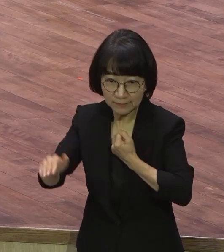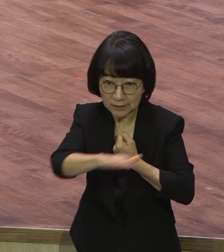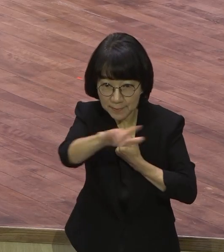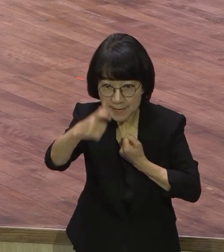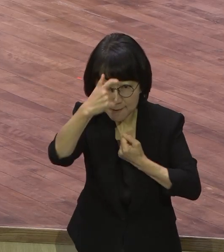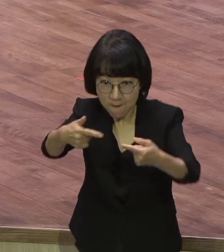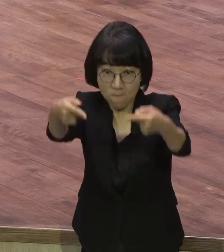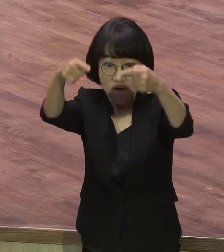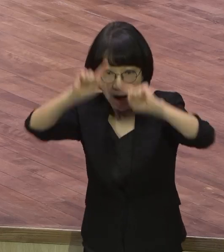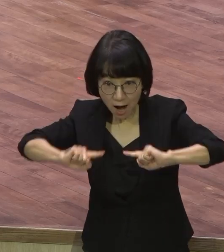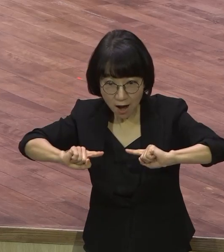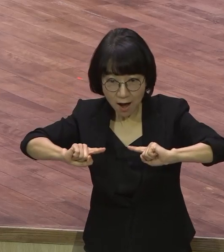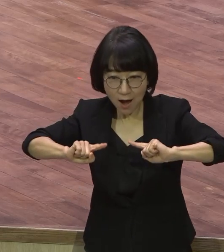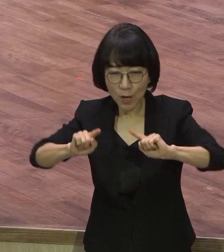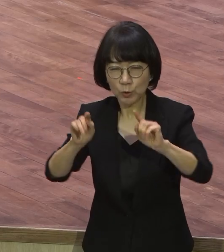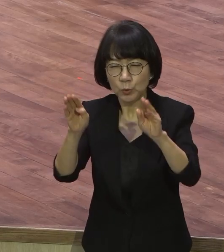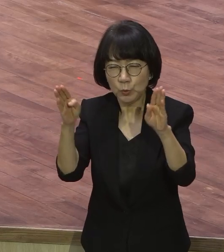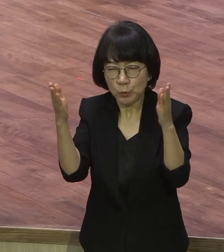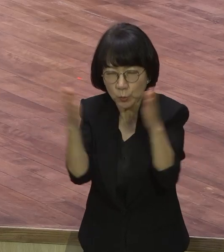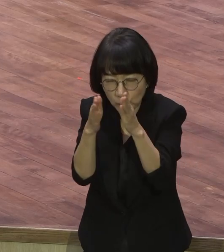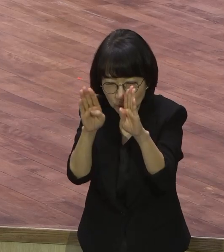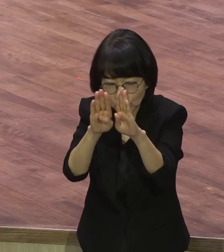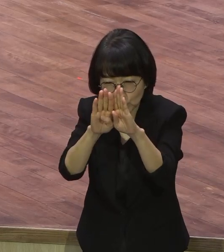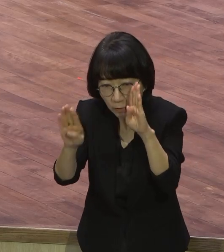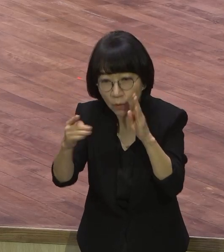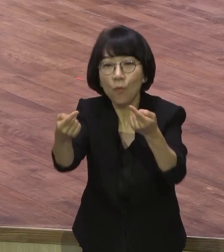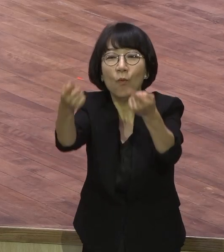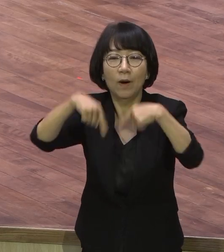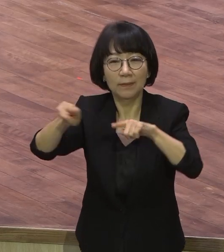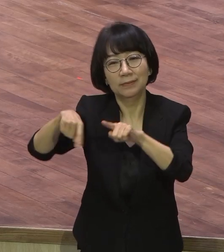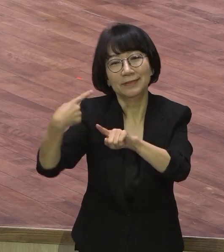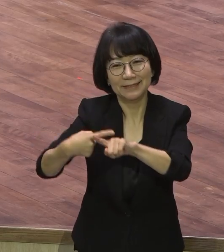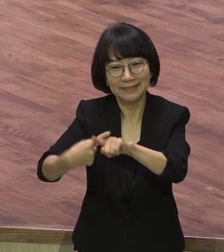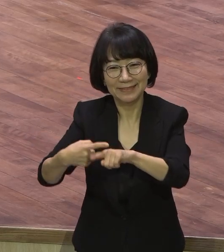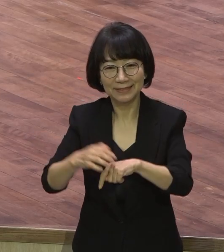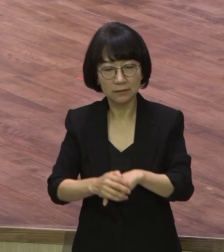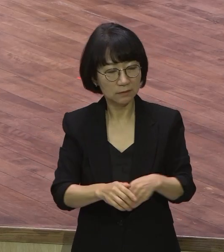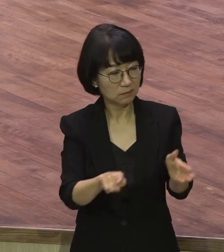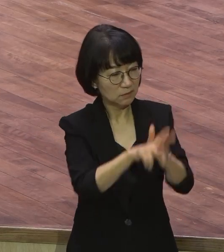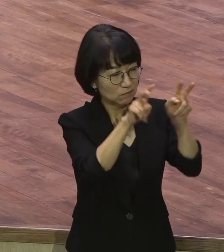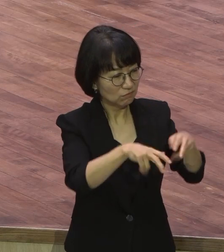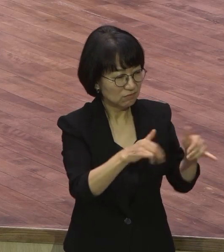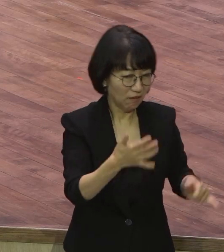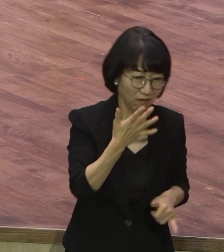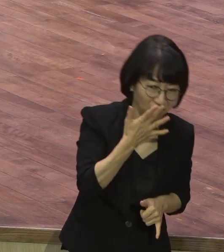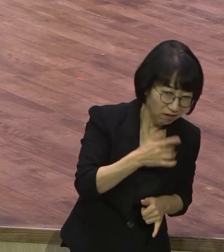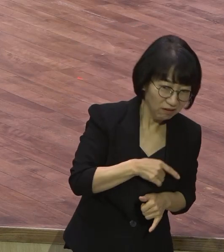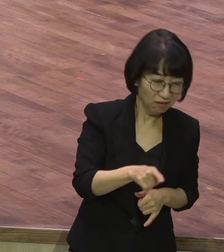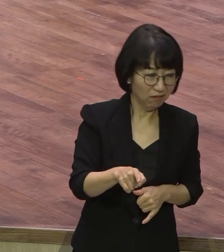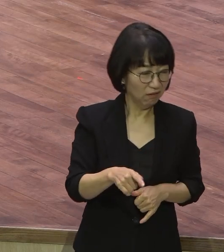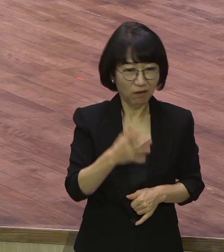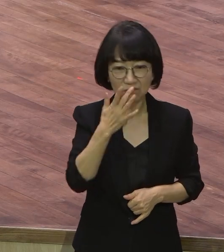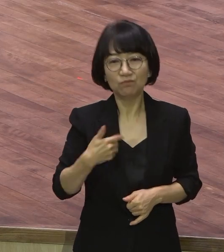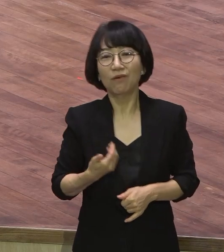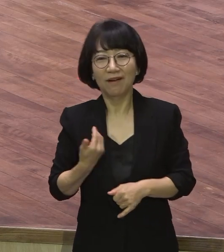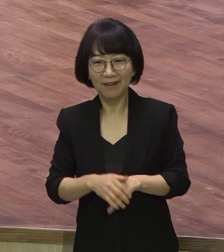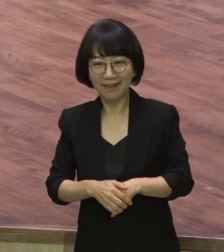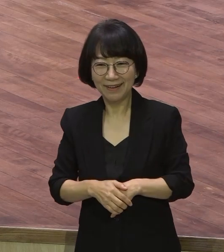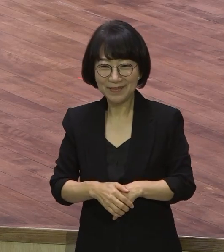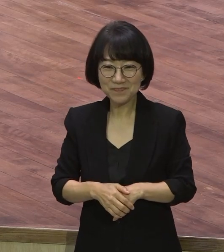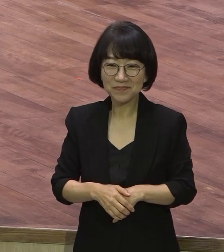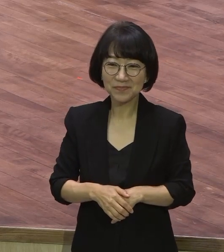이게 좁은 문이에요. 불신자는 이해 못하는 문이에요. 영적인 말이에요. 예비 바쁜 중에도 불구하고 우리